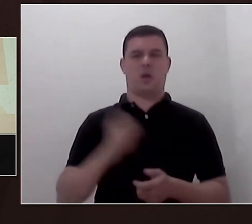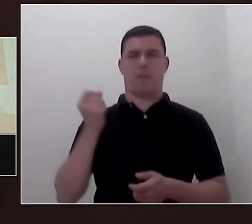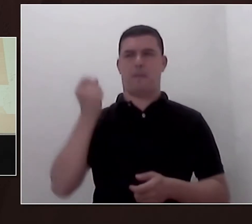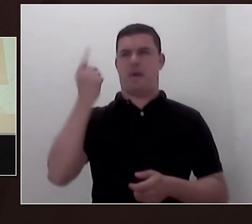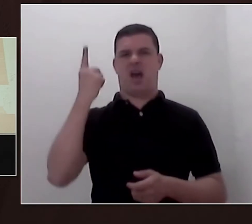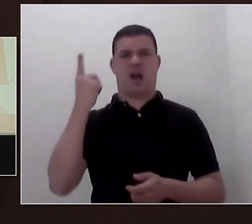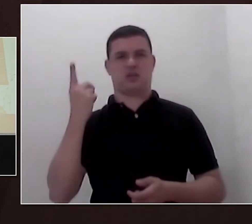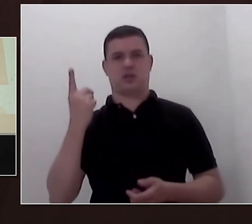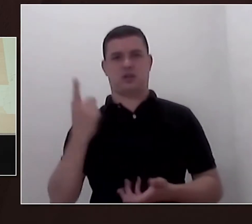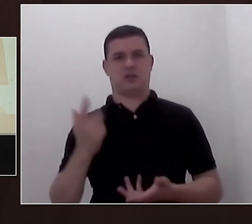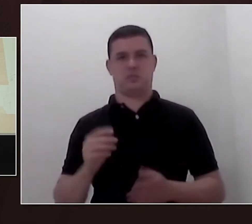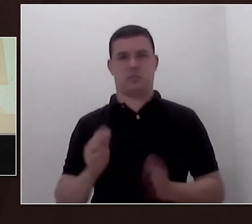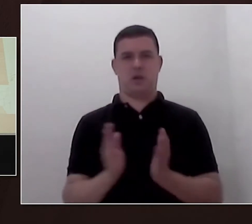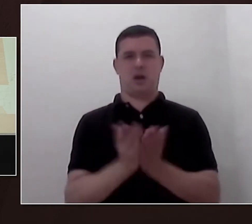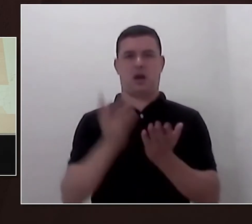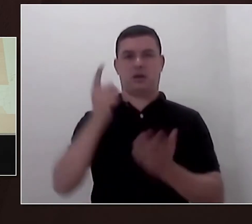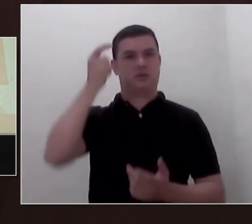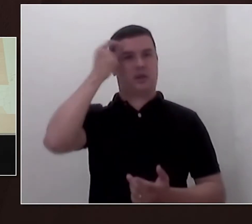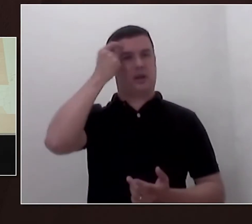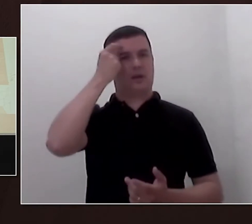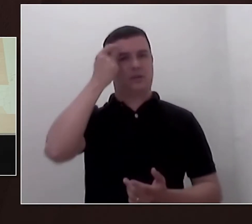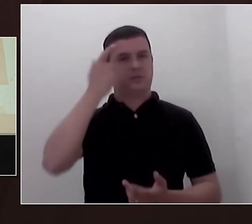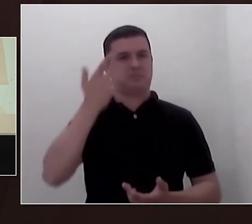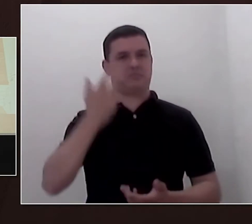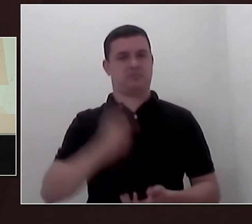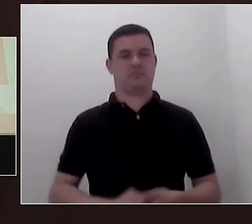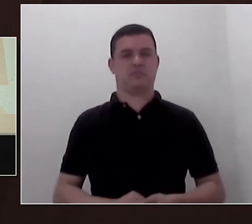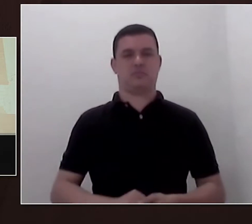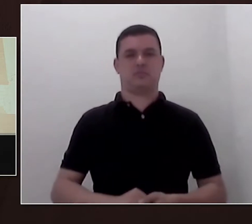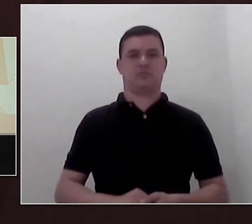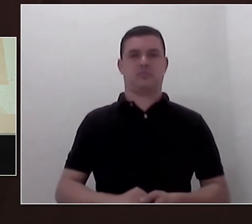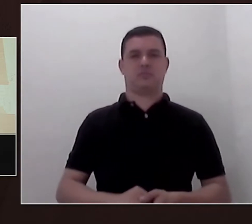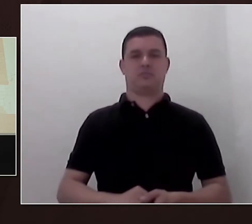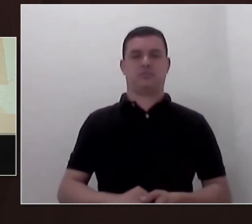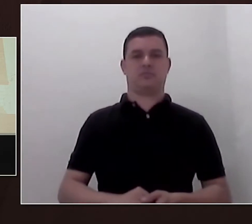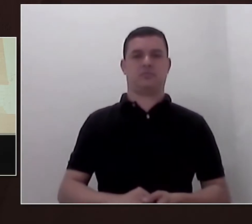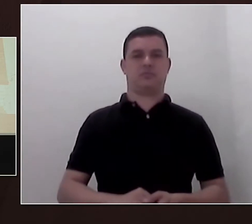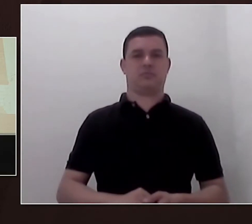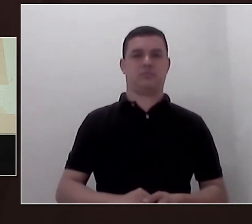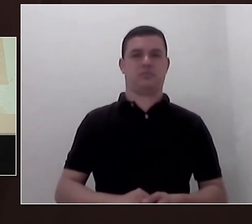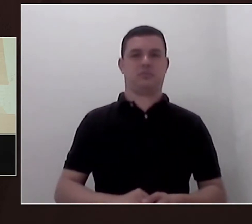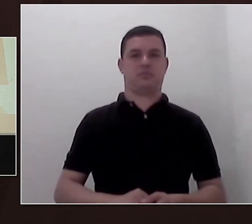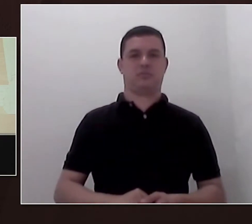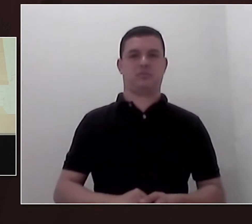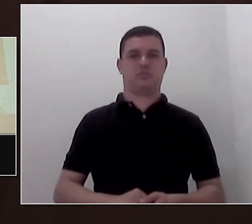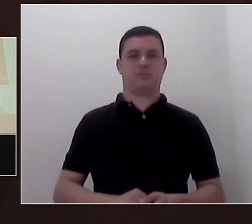Senhor, que vem de Satanás. Senhor Jesus, esses.